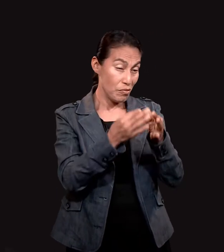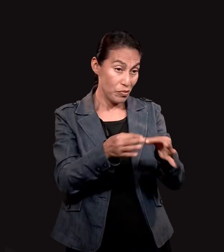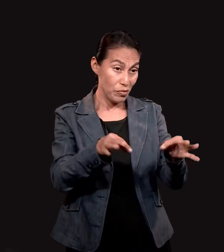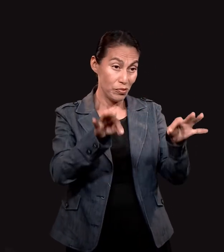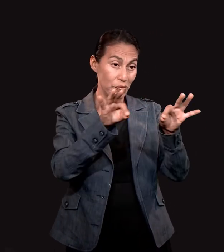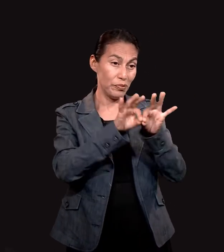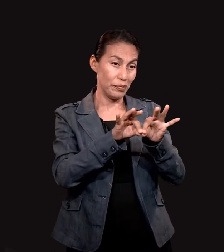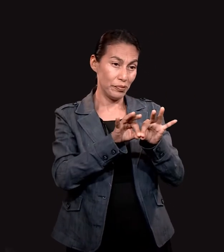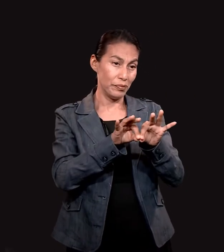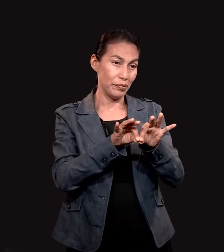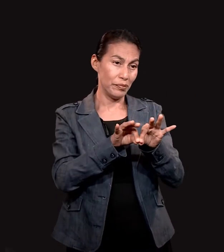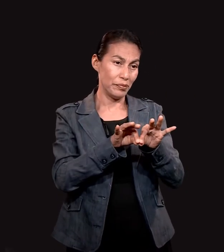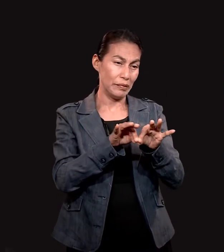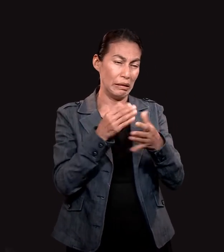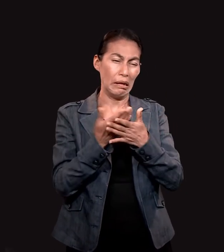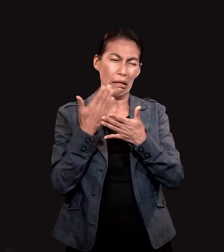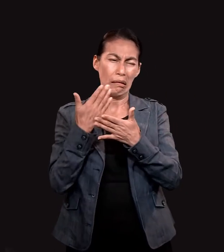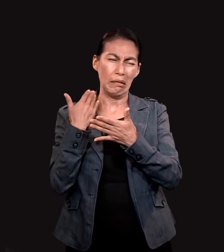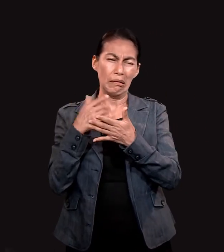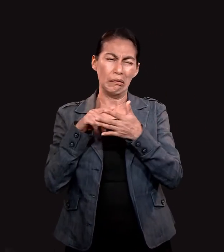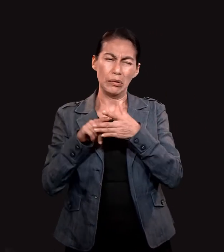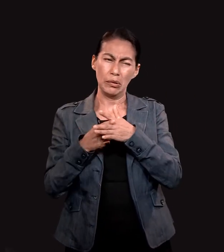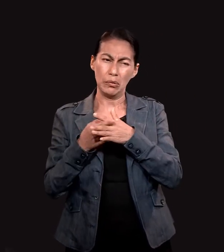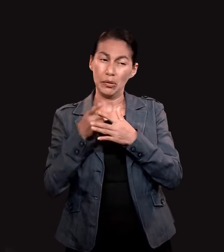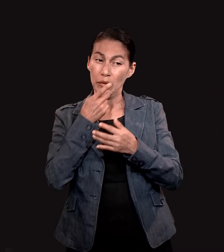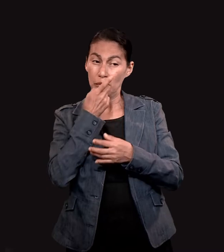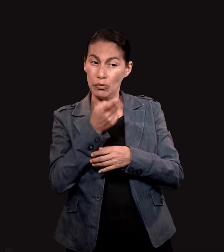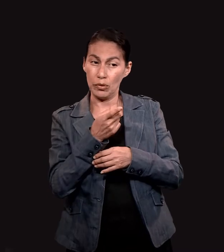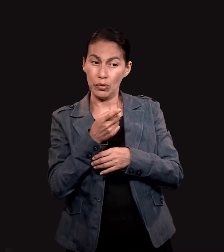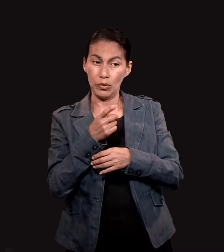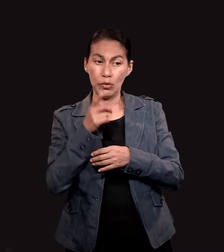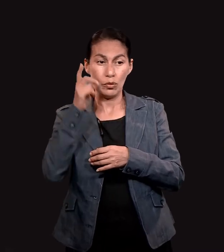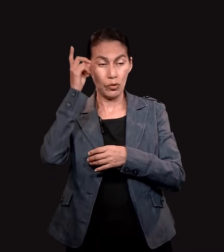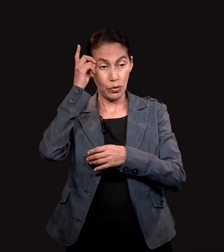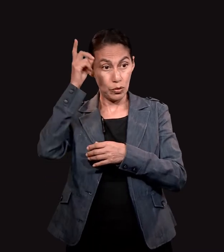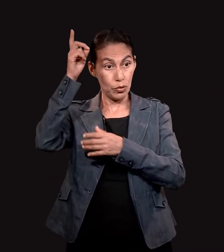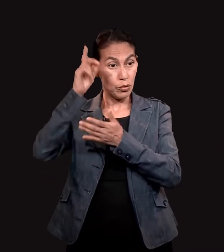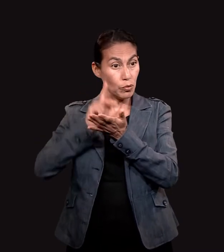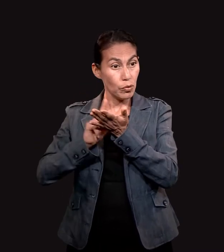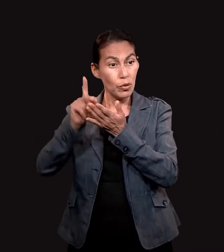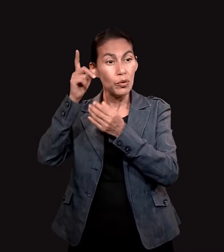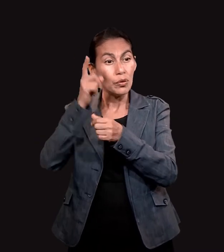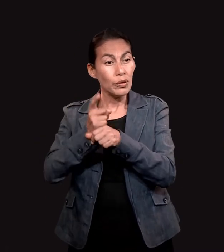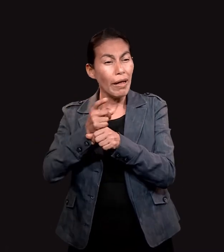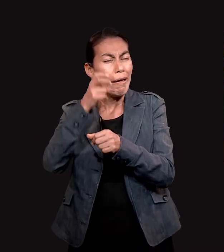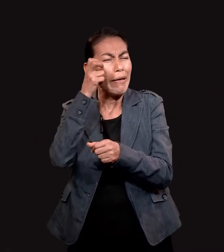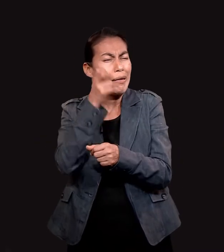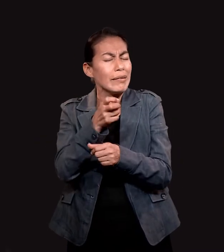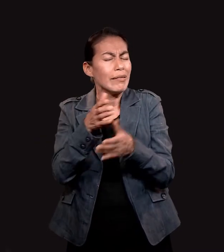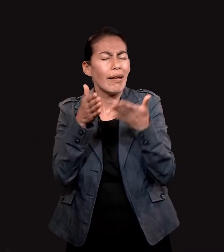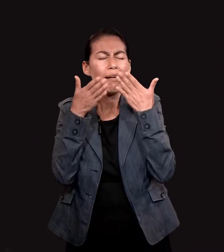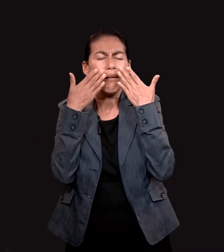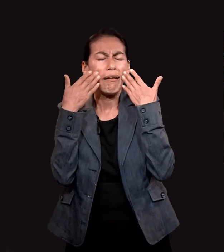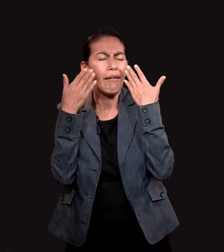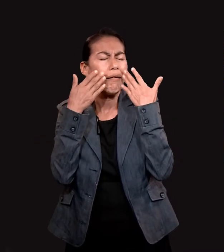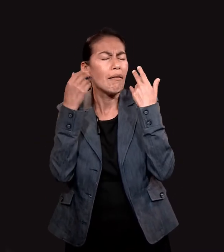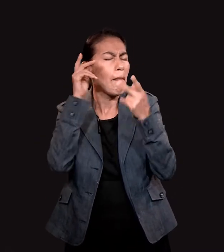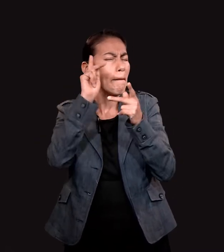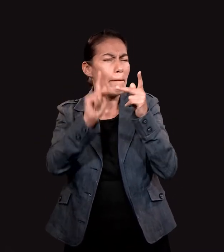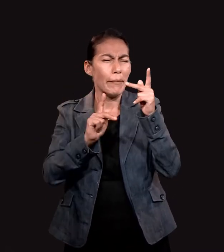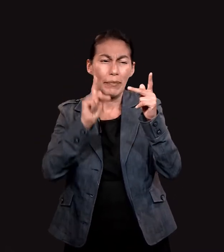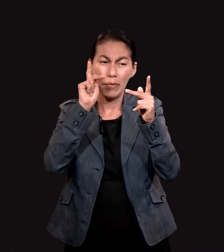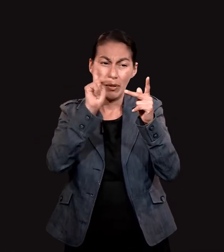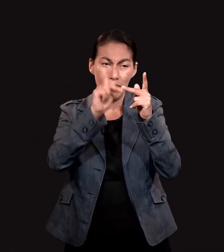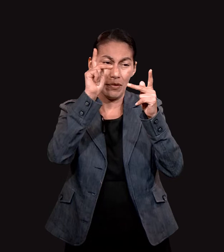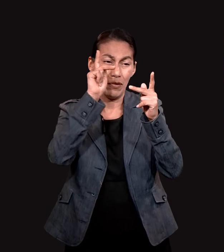allí precisamente entra lo que mencionamos desde un principio, que la voluntad de Dios siempre será agradable